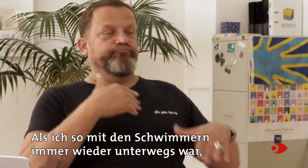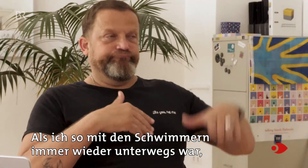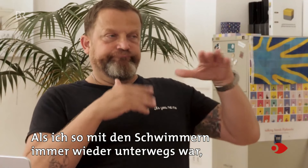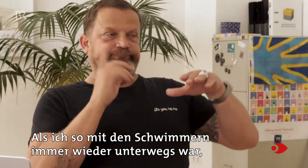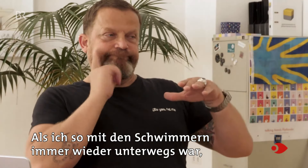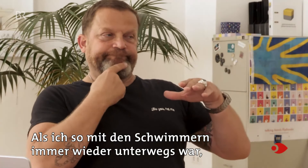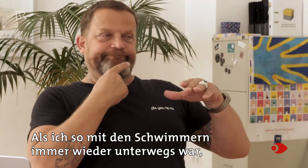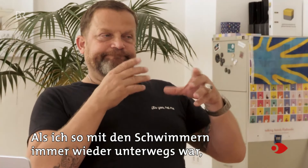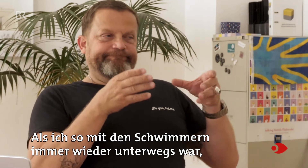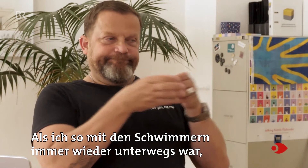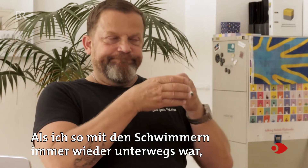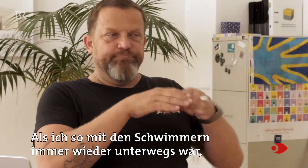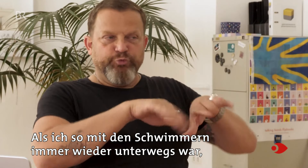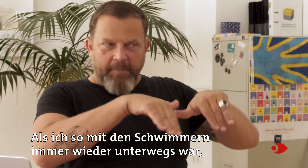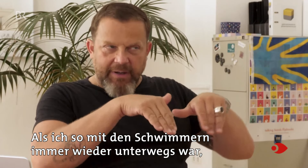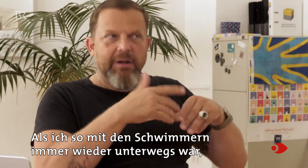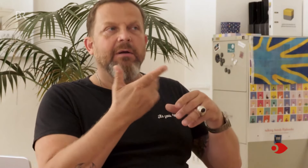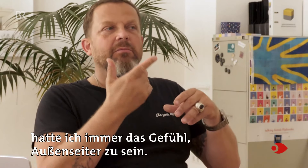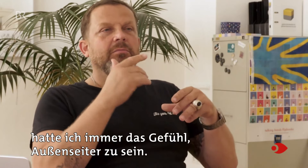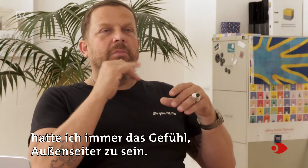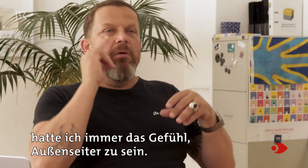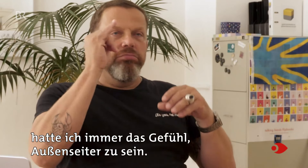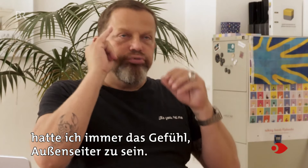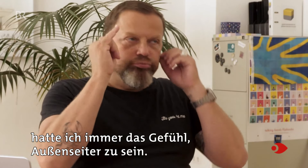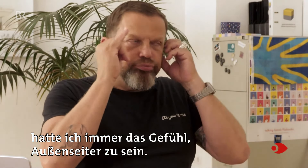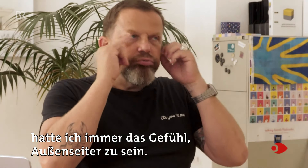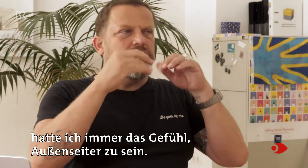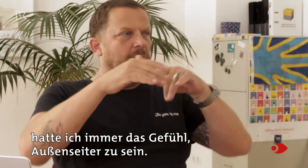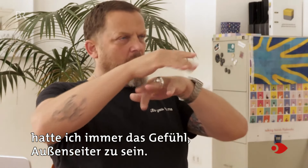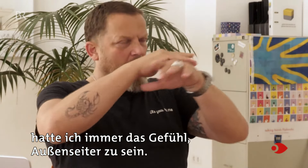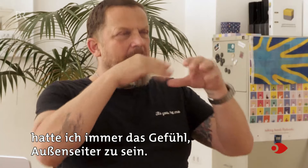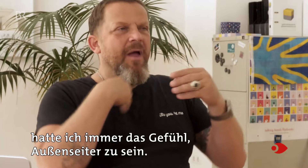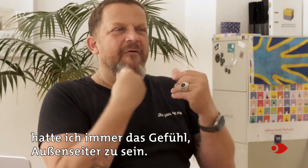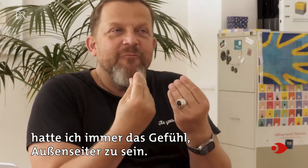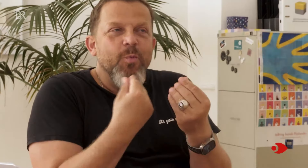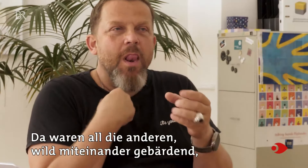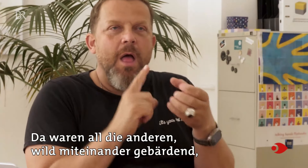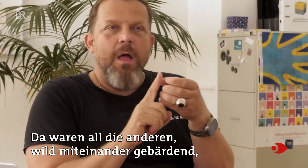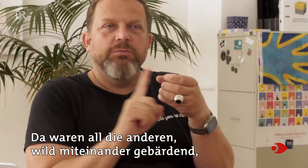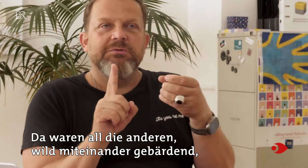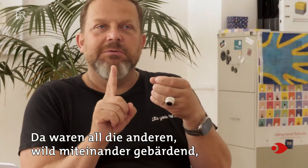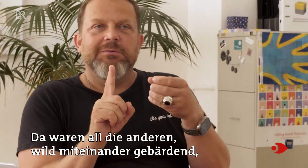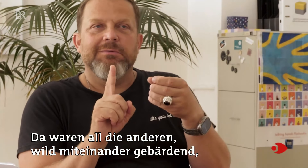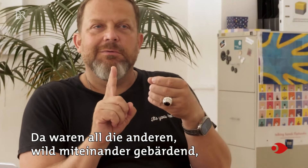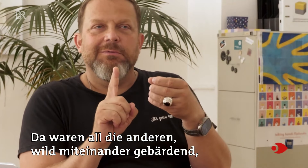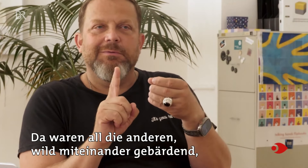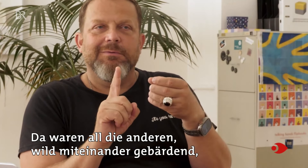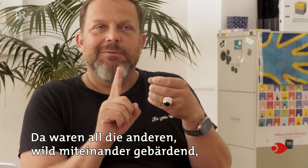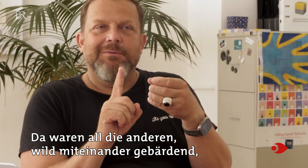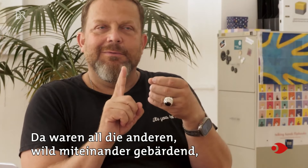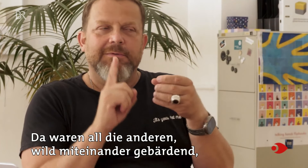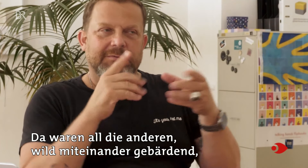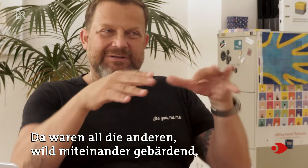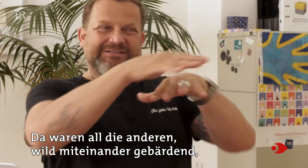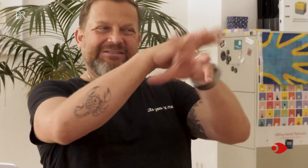Als ich so mit den Schwimmern immer wieder unterwegs war, hatte ich immer das Gefühl, Außenseiter zu sein. Da waren all die anderen, wild miteinander gebärdend,